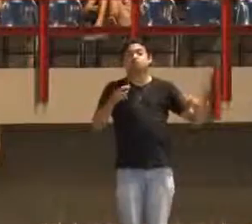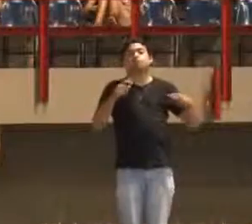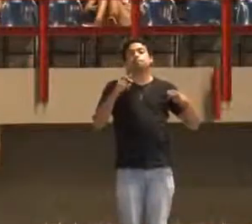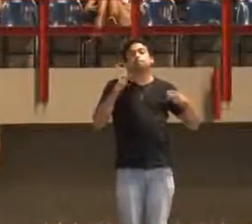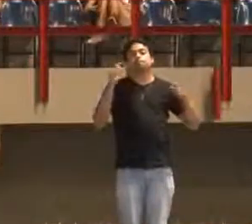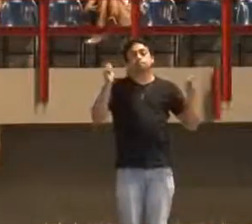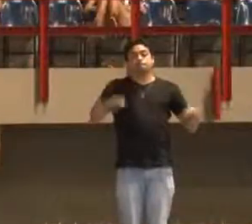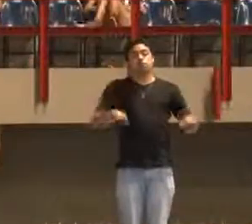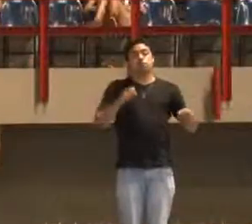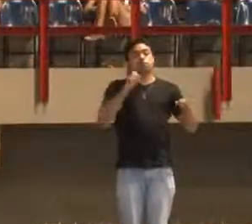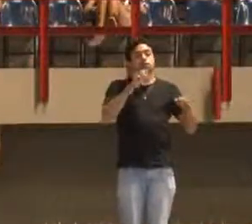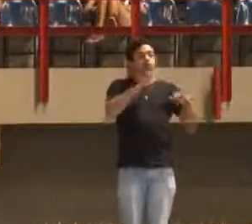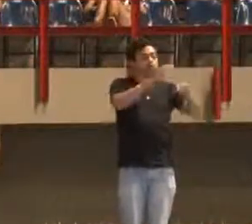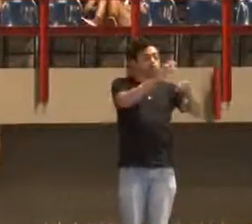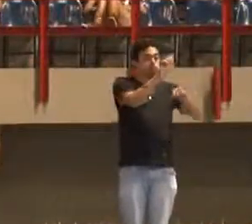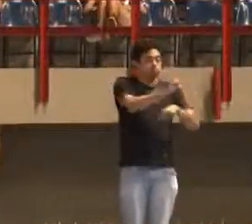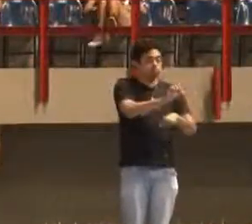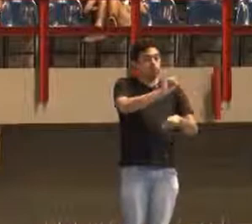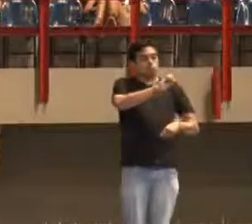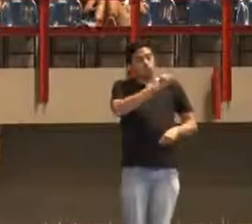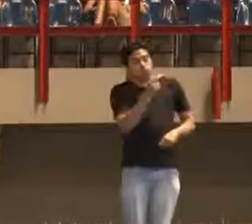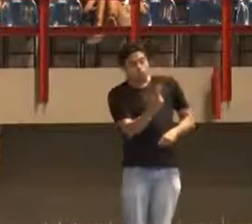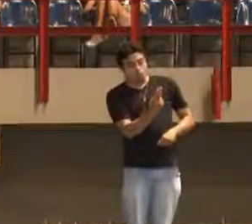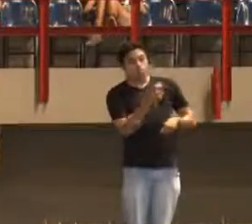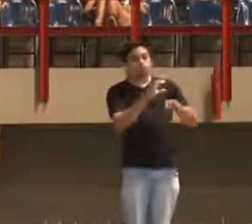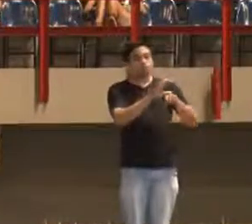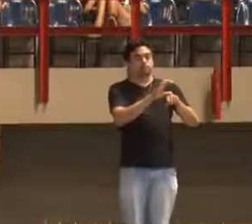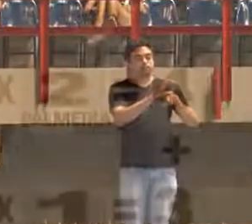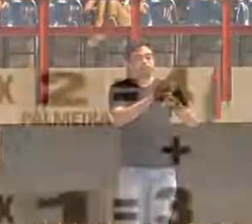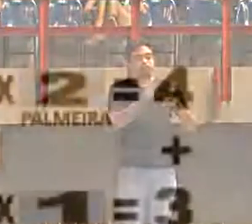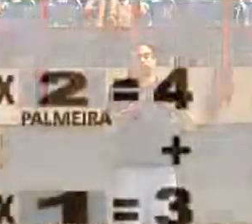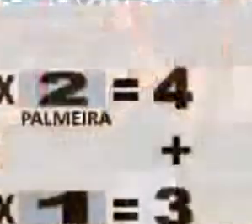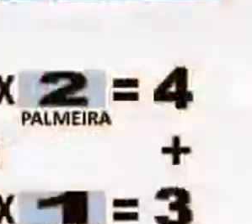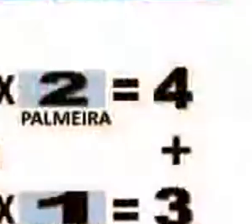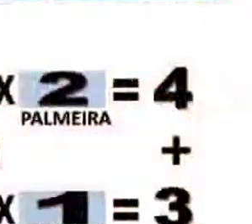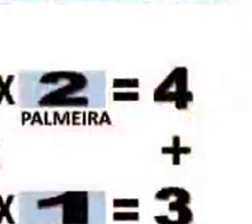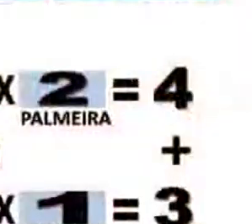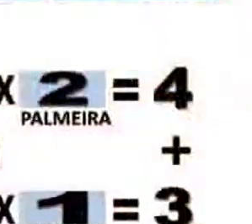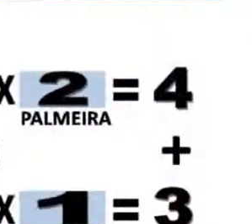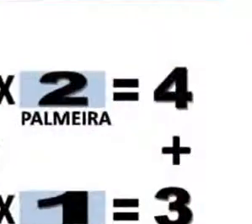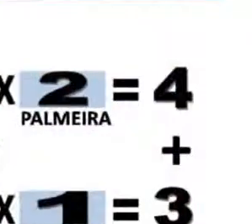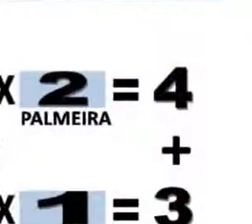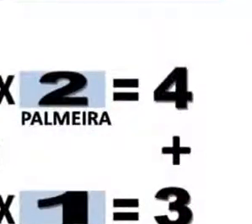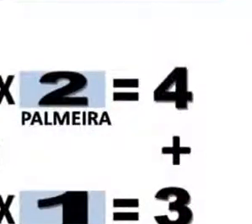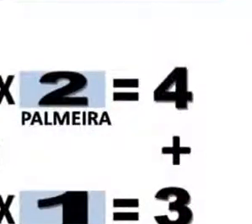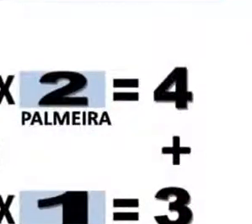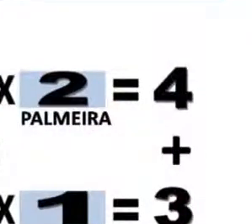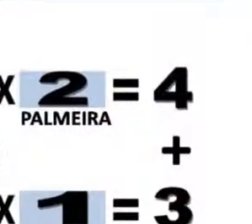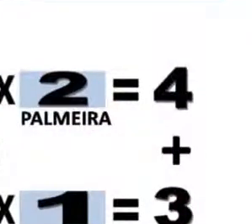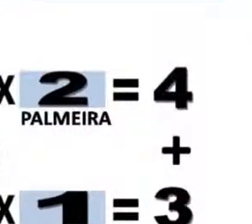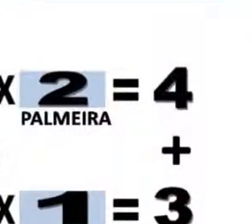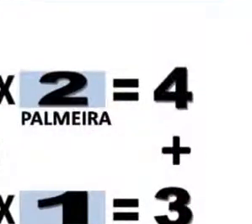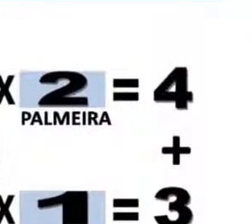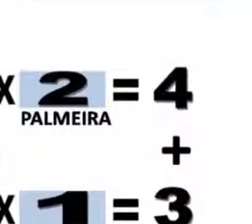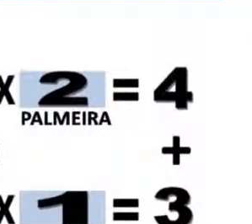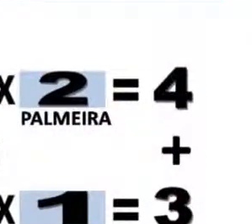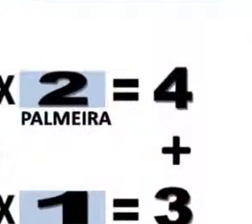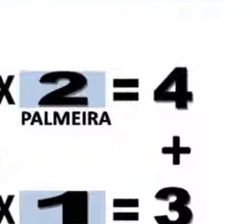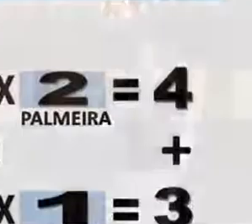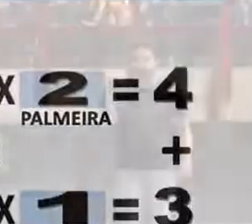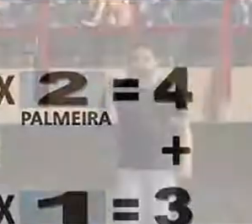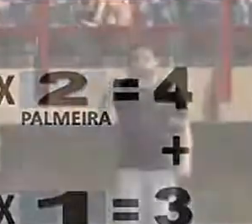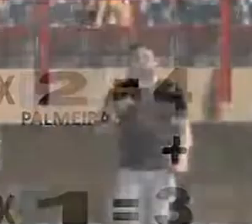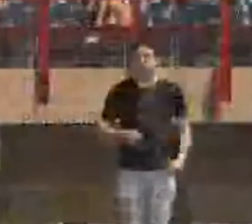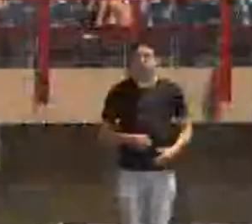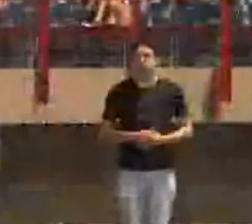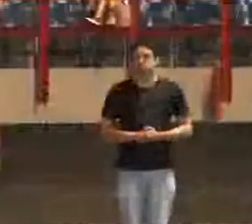ser azul ou cinza, aí eu faço o quê? Soma as possibilidades. Se eu somar isso aqui dá quanto?